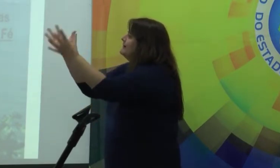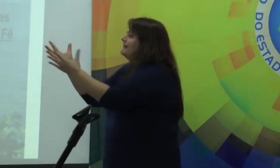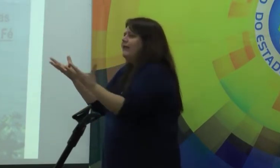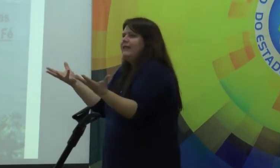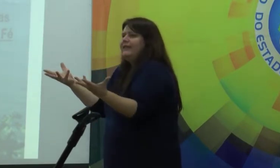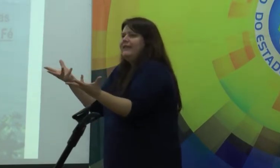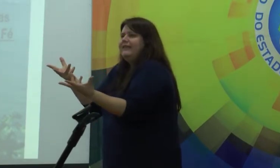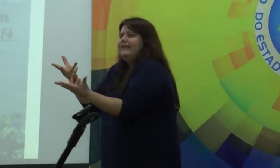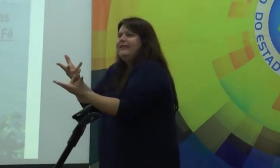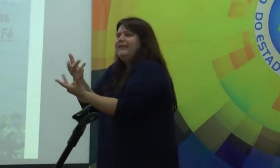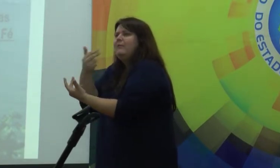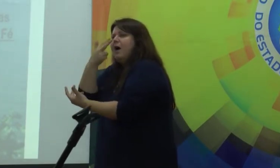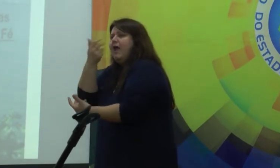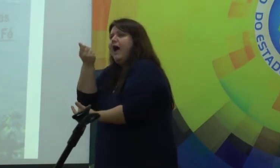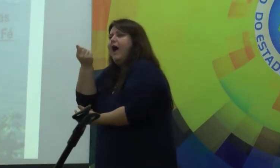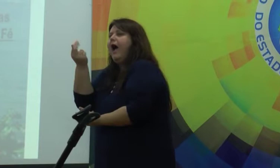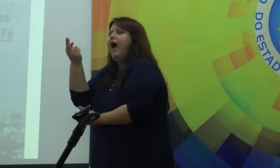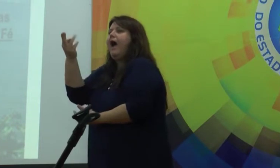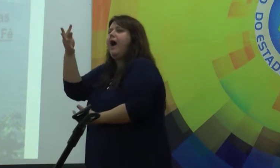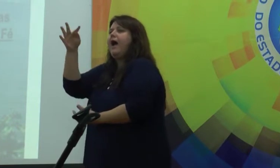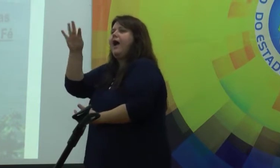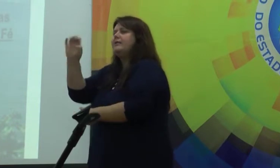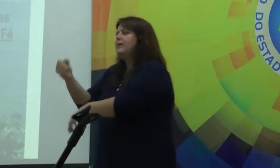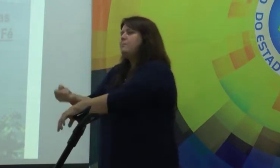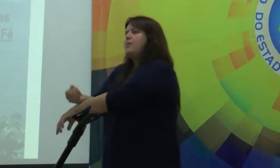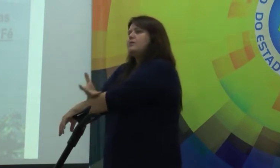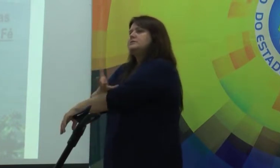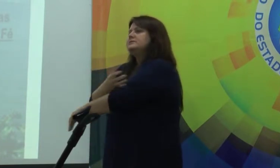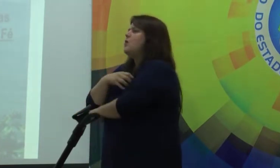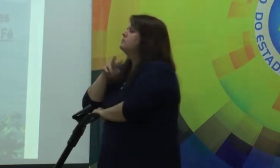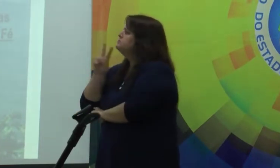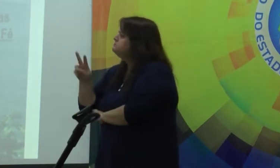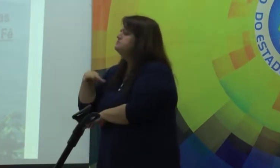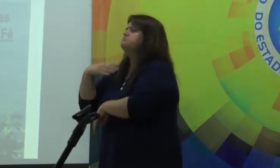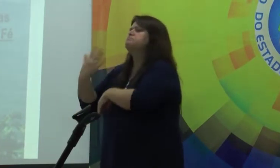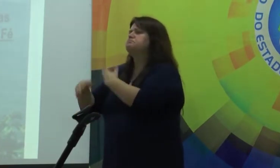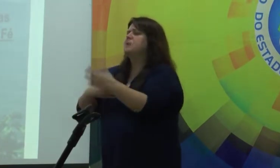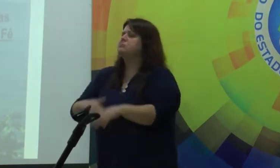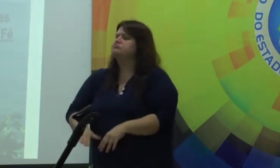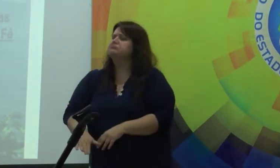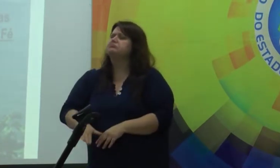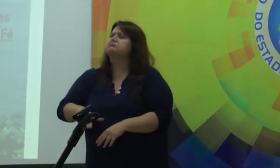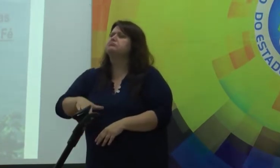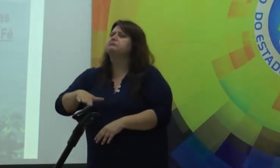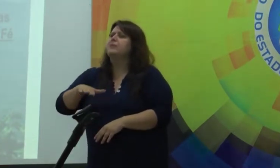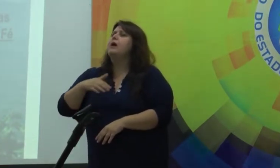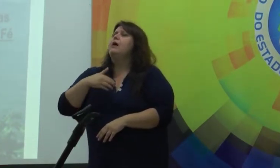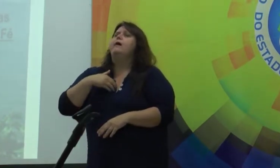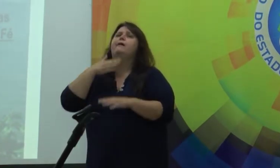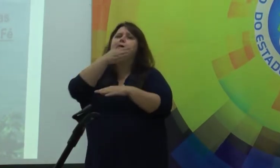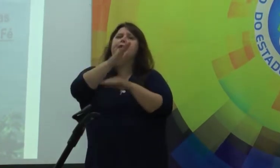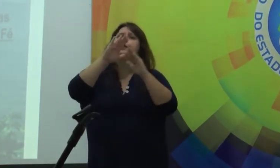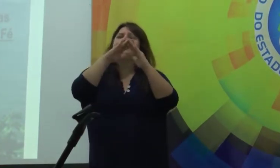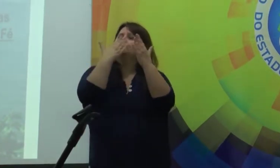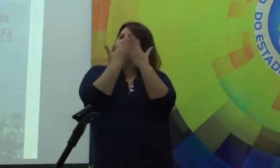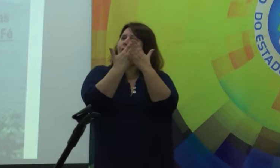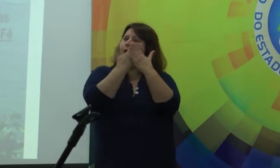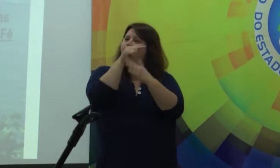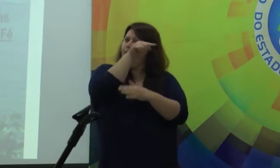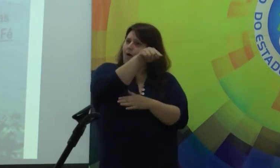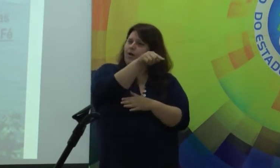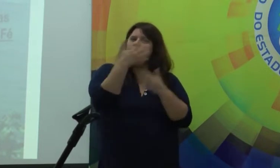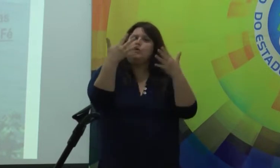em ver aquele movimento, eu achava lindo. Eu ficava muito emocionada. Eu fui crescendo